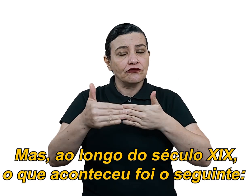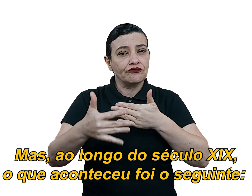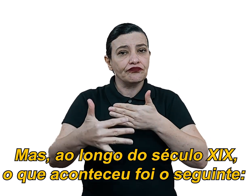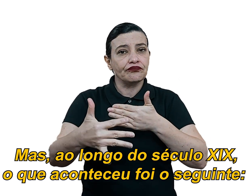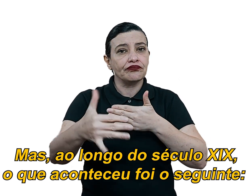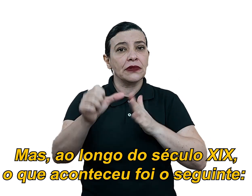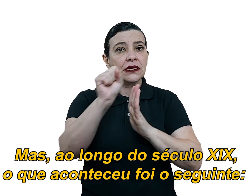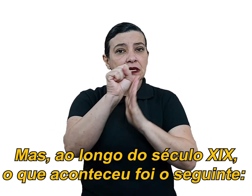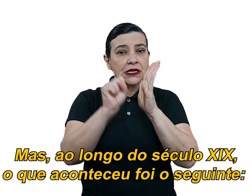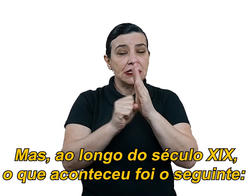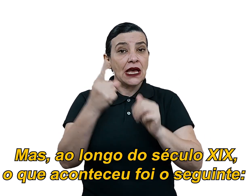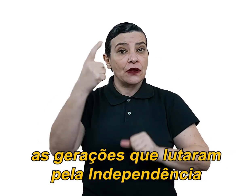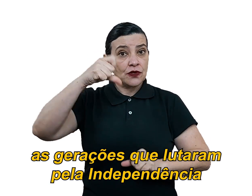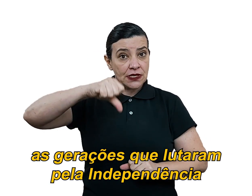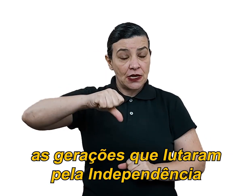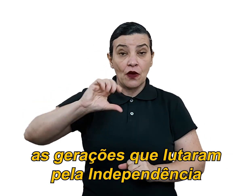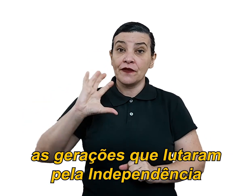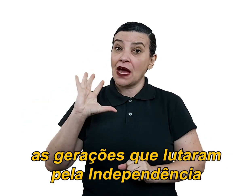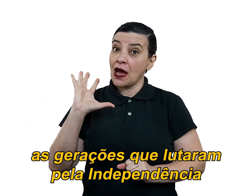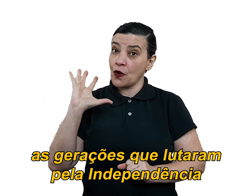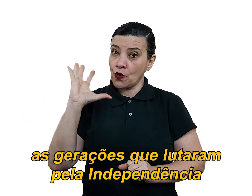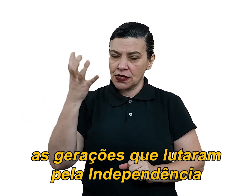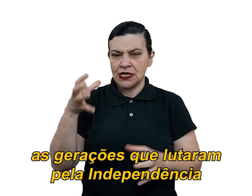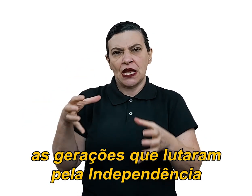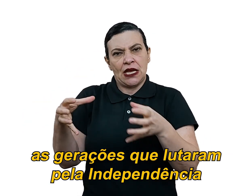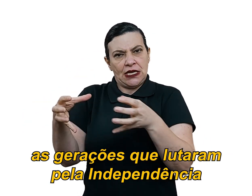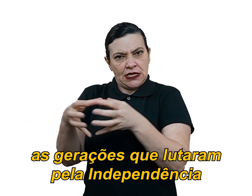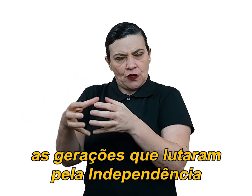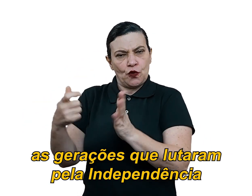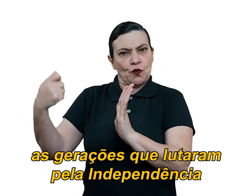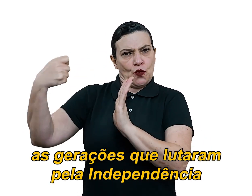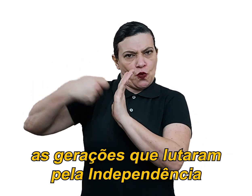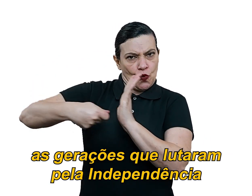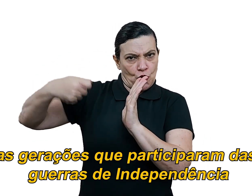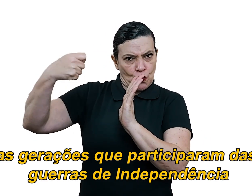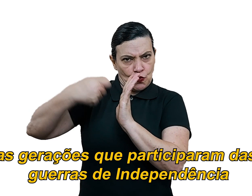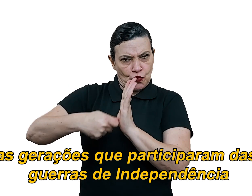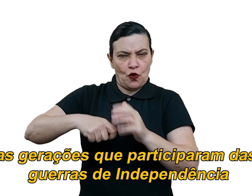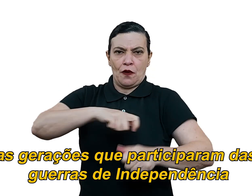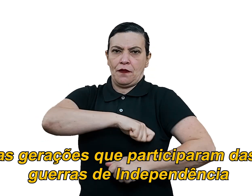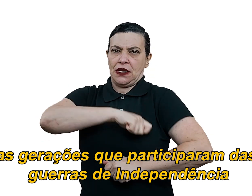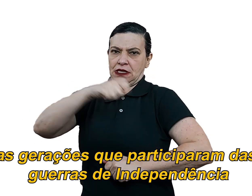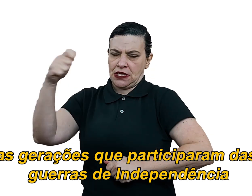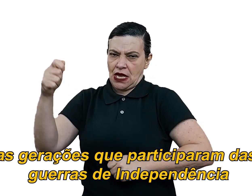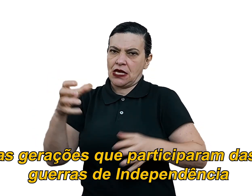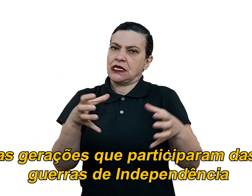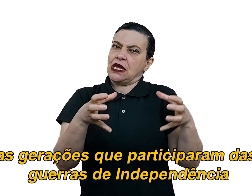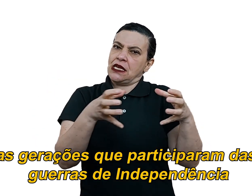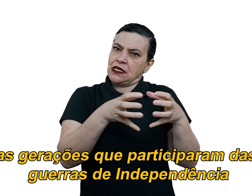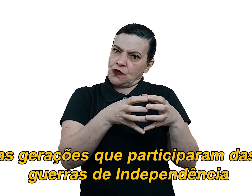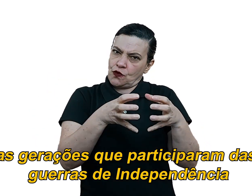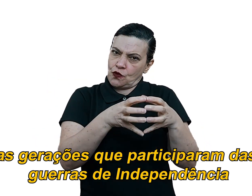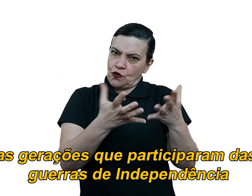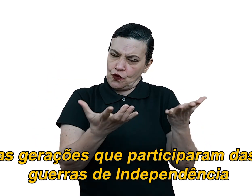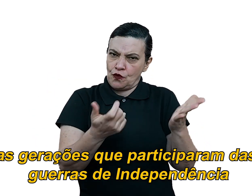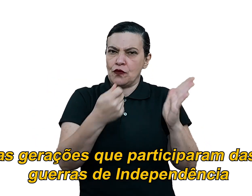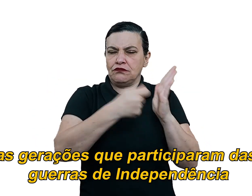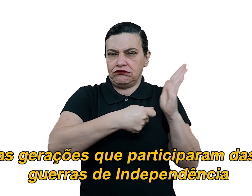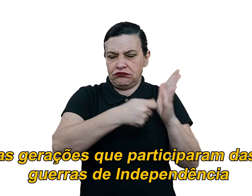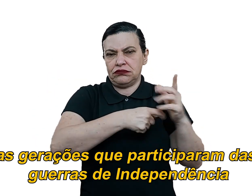XIX, o que aconteceu foi o seguinte: as gerações que lutaram pela independência, as gerações que participaram das